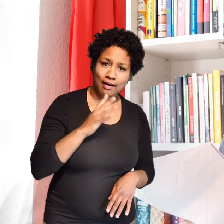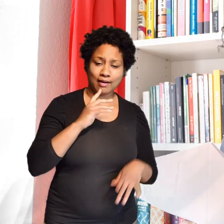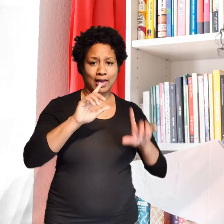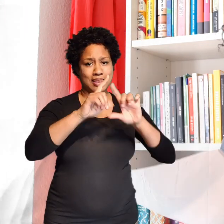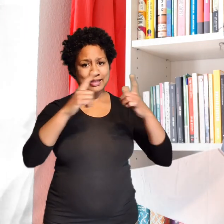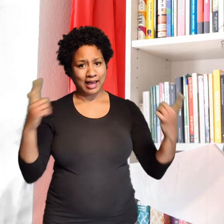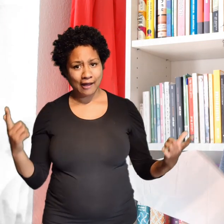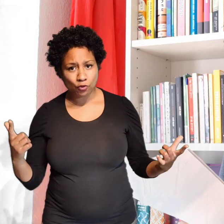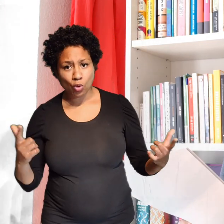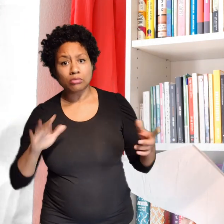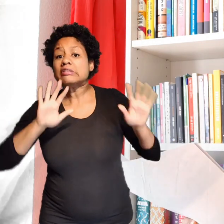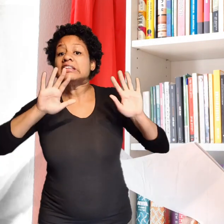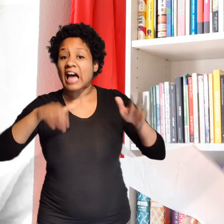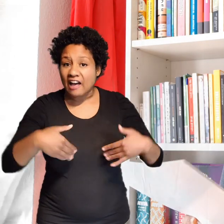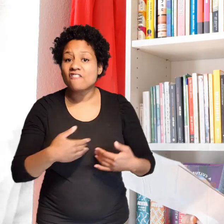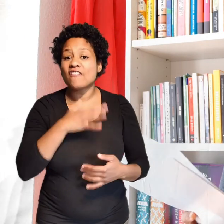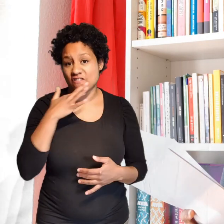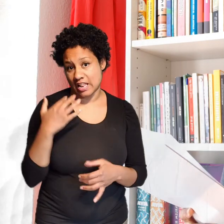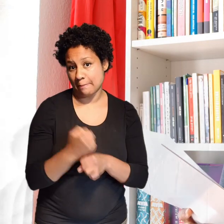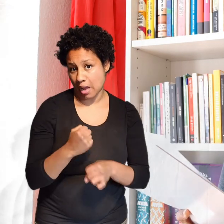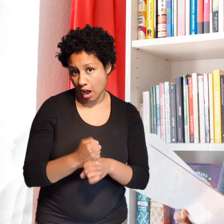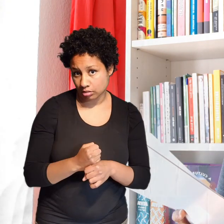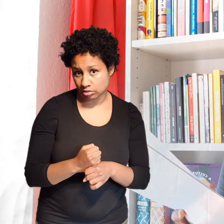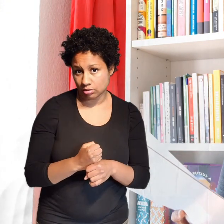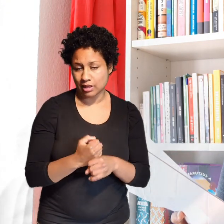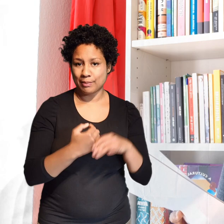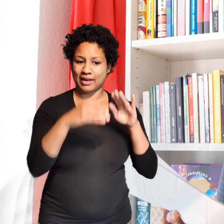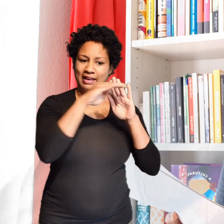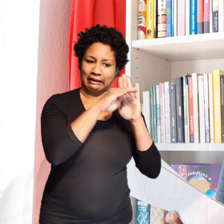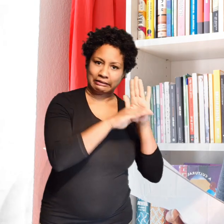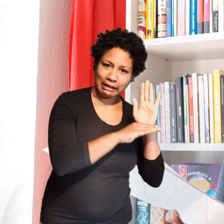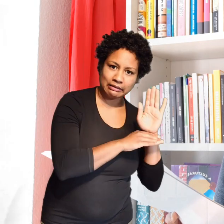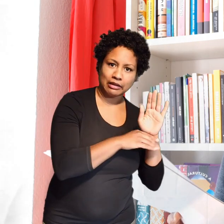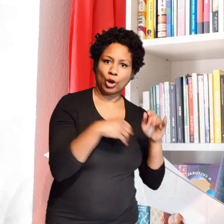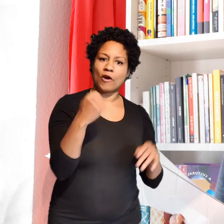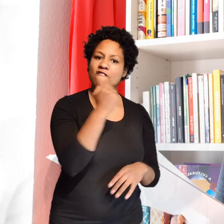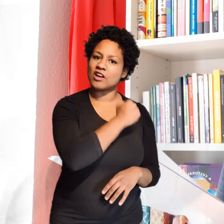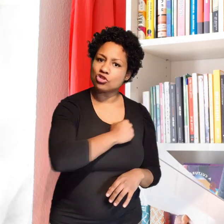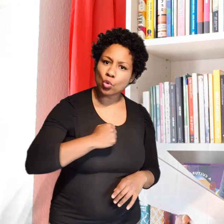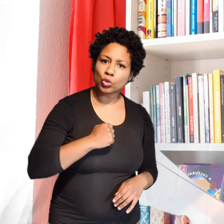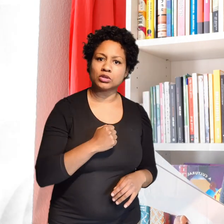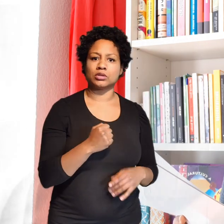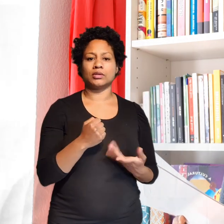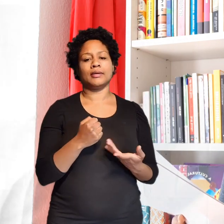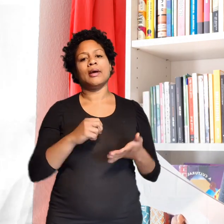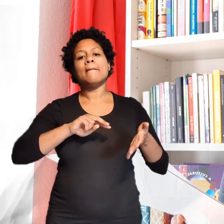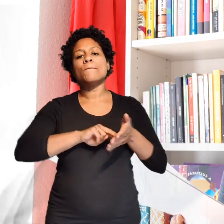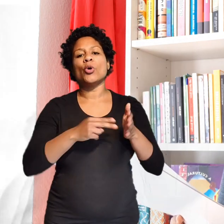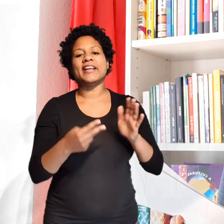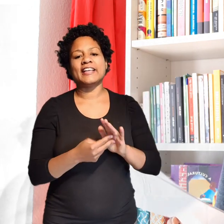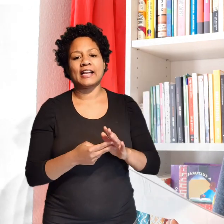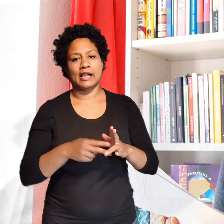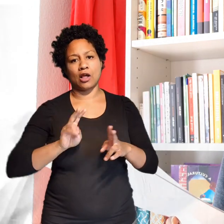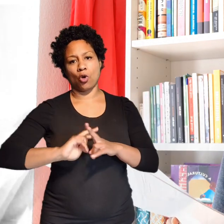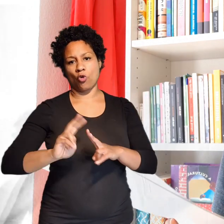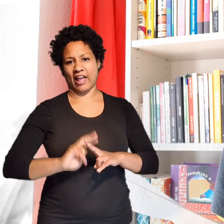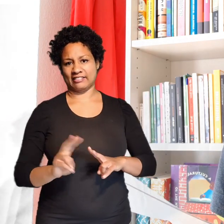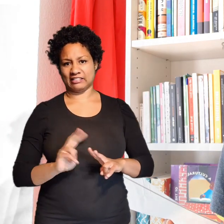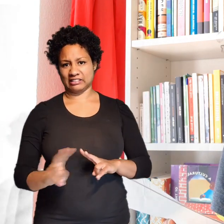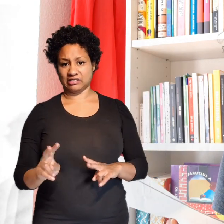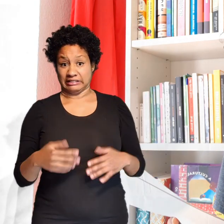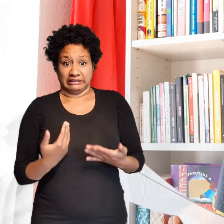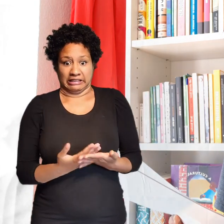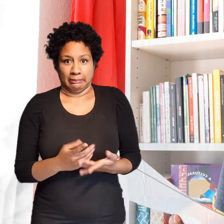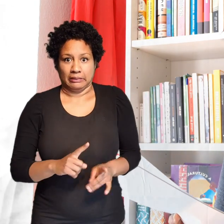geht, recht viel. Gesetze, die Verstoße gegen die sogenannte Political Correctness regeln, gibt es